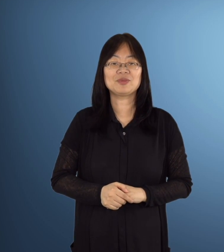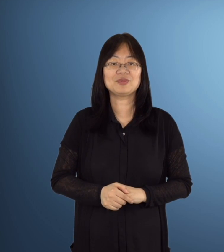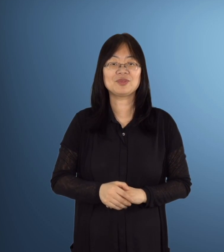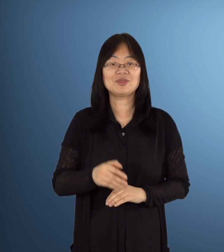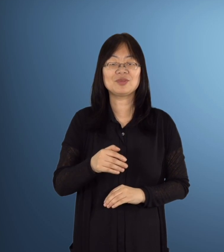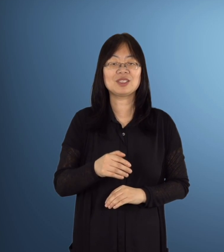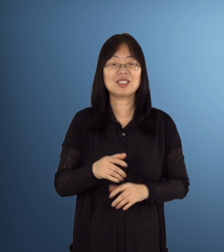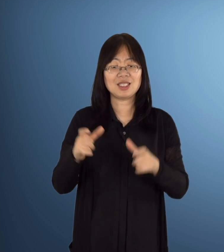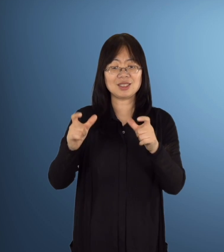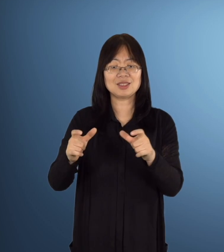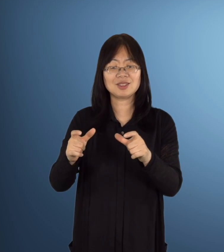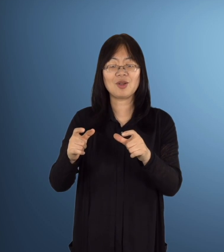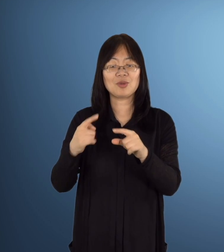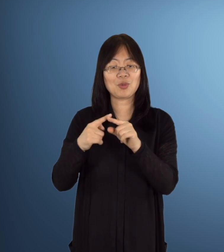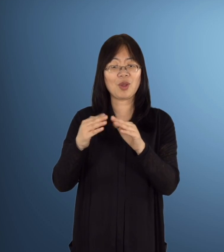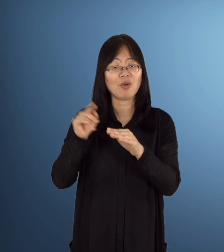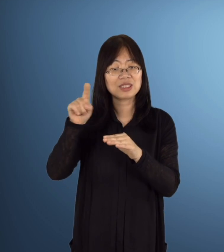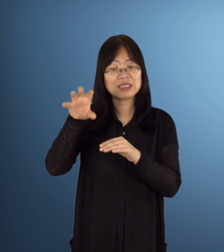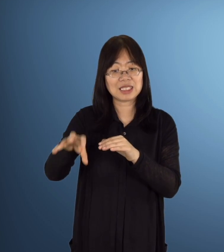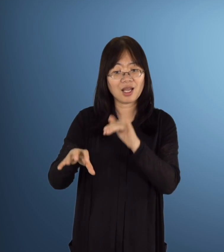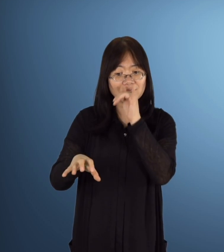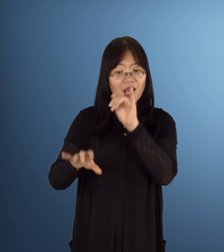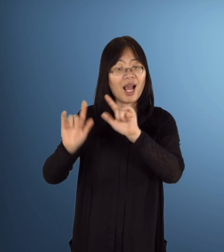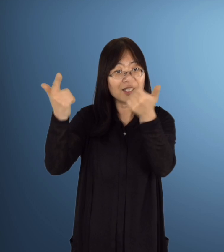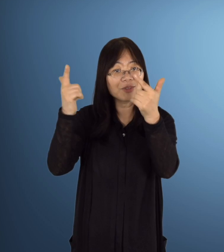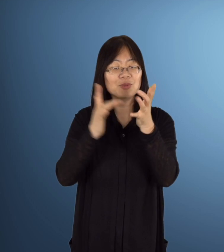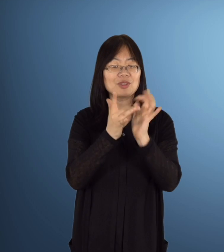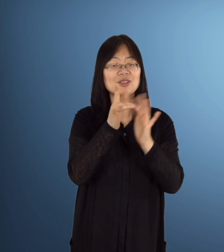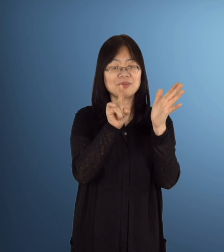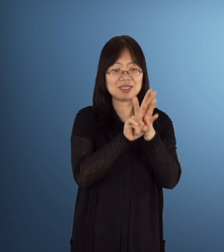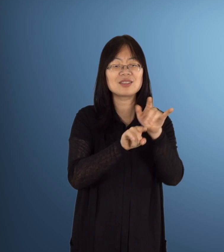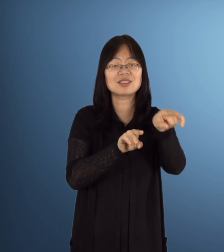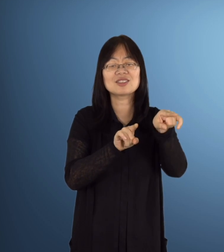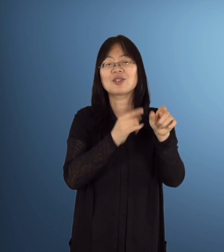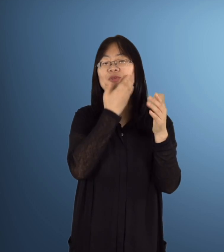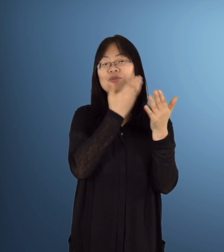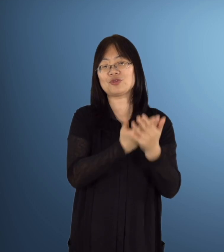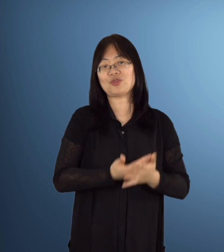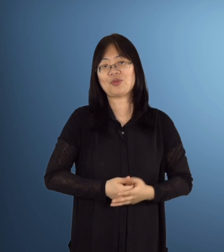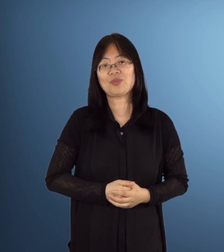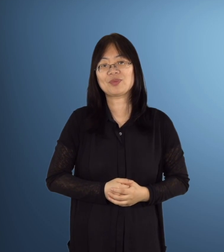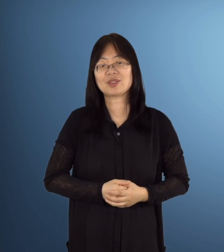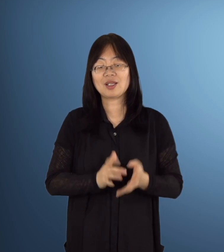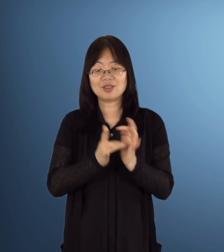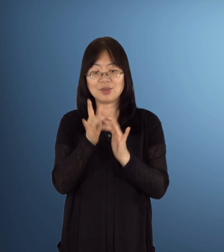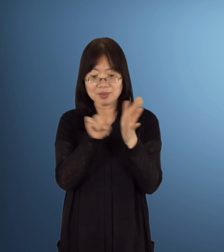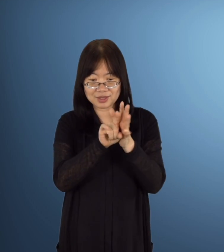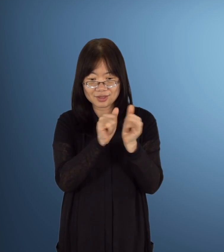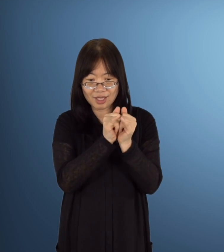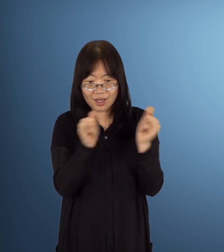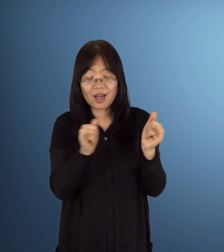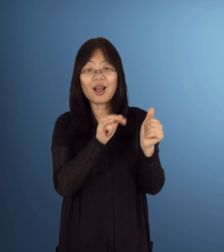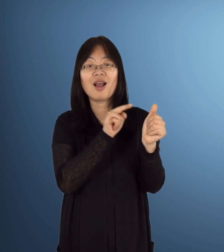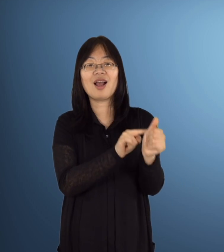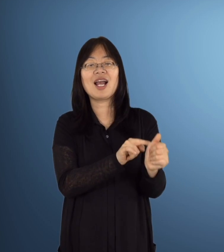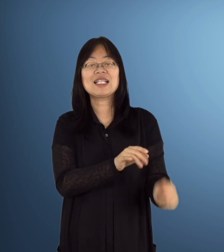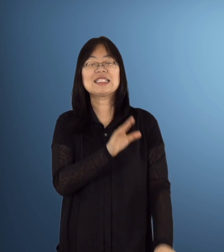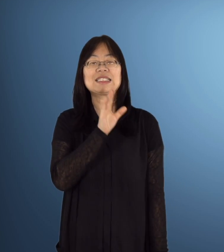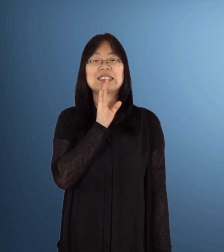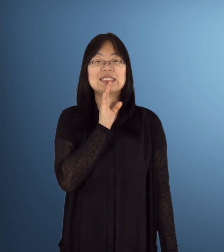로컬 처치가 중요한 게 아니고 저분이 예수를 믿는구나. 야, 예수 믿는 사람들이